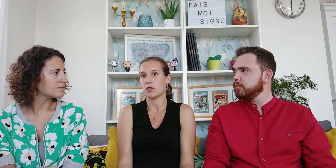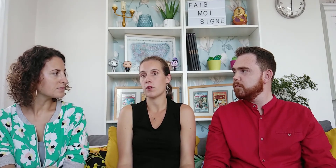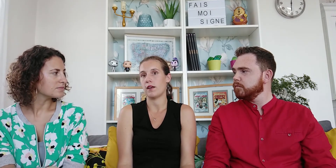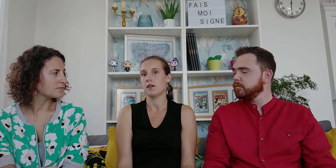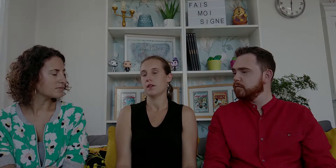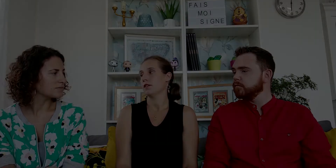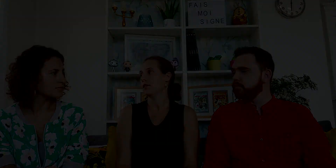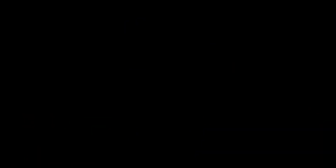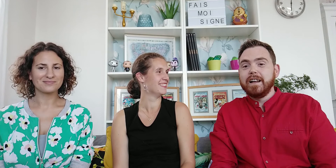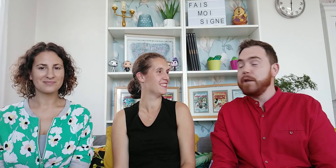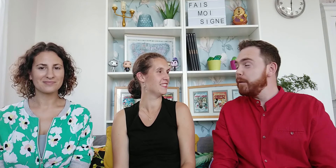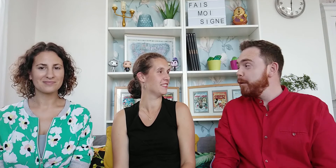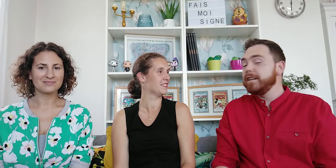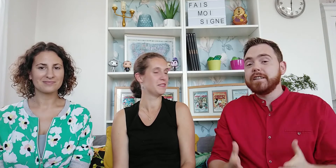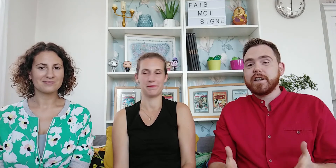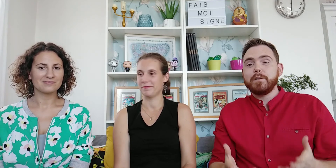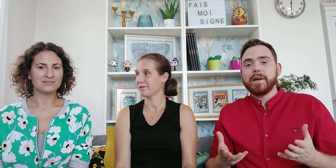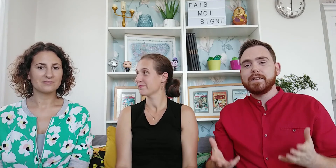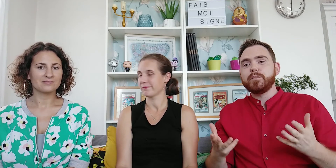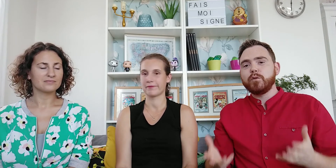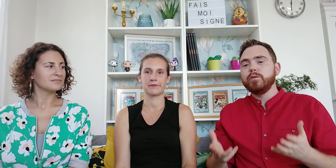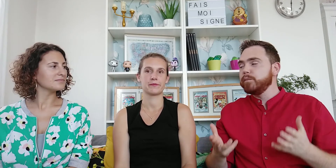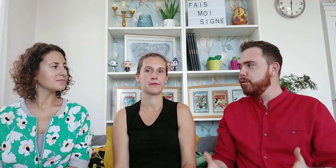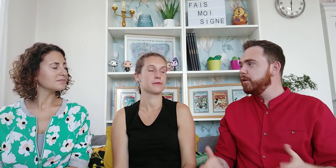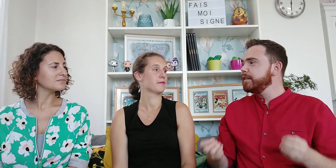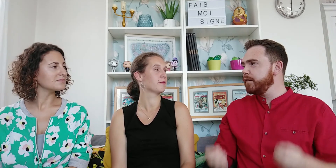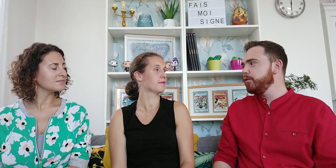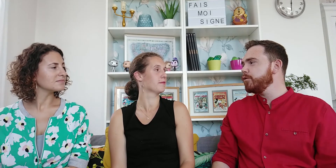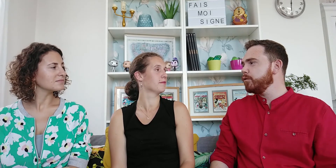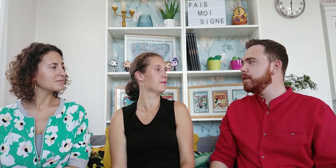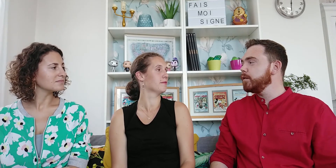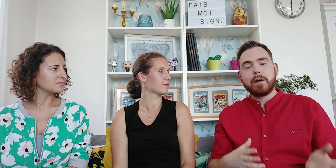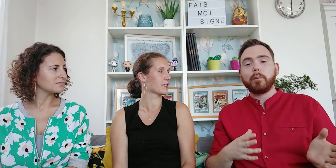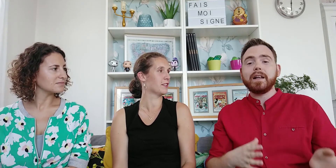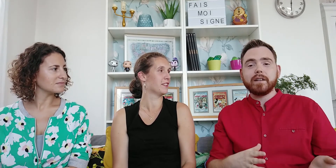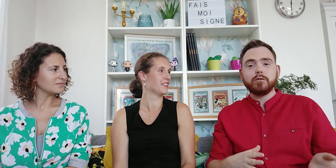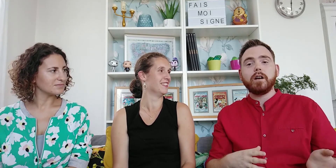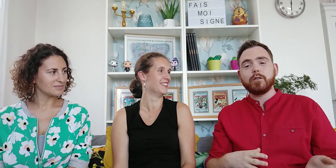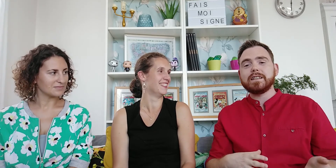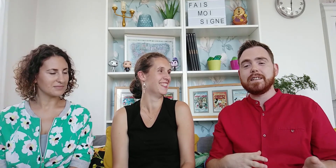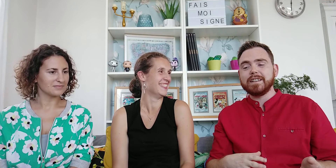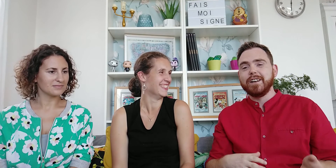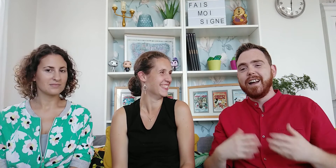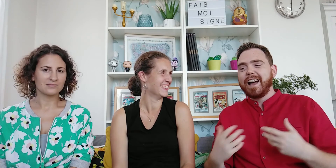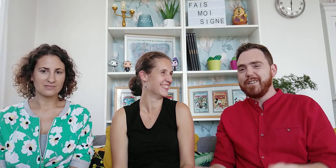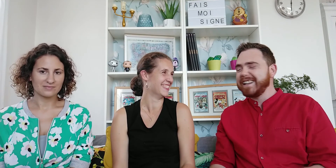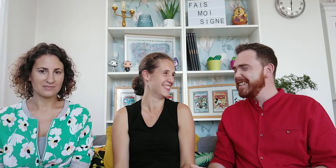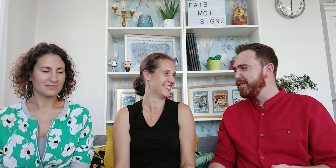naturelle. Eh bien, Maëwen, déjà, merci beaucoup d'être venue aujourd'hui pour parler avec nous de la langue des signes avec les